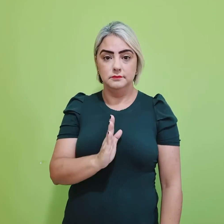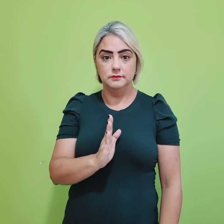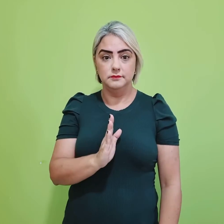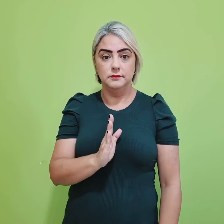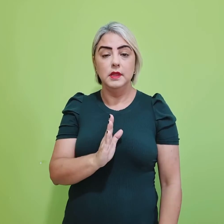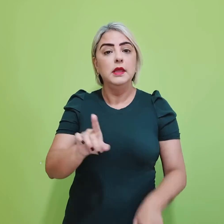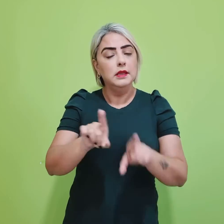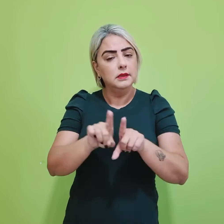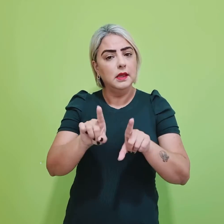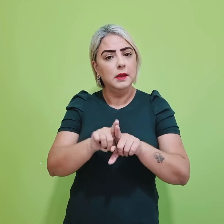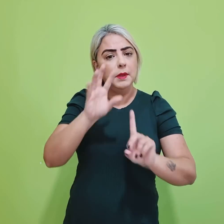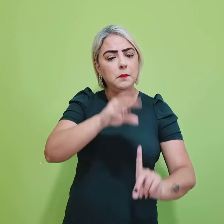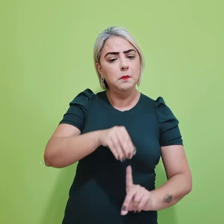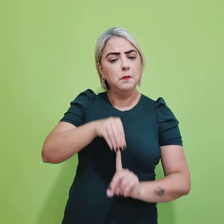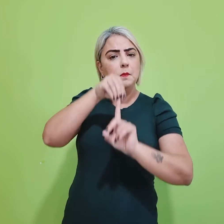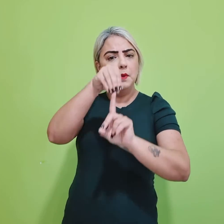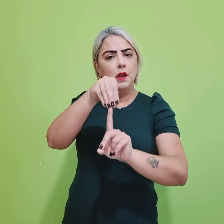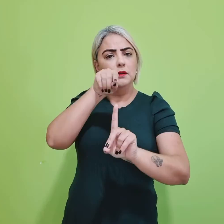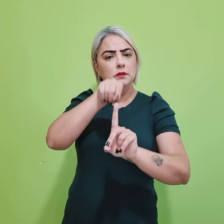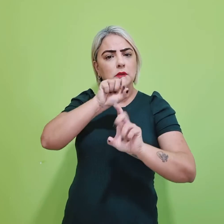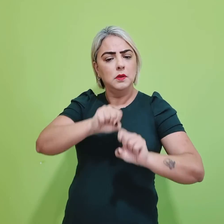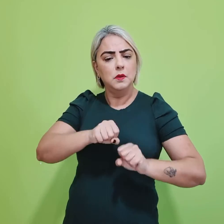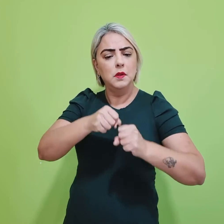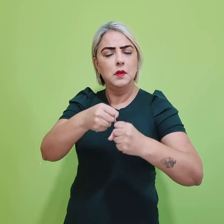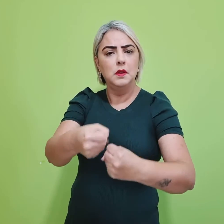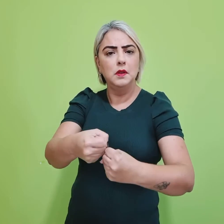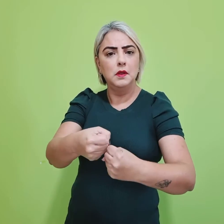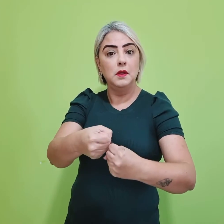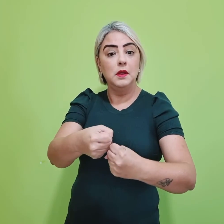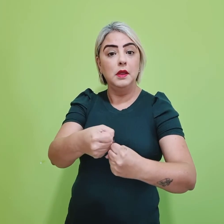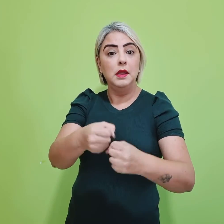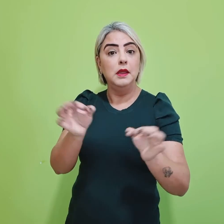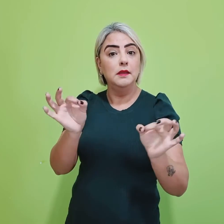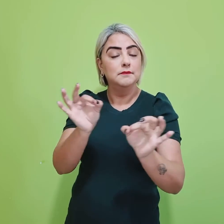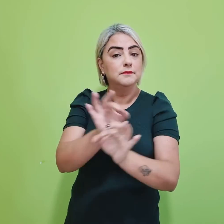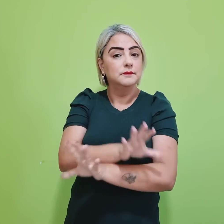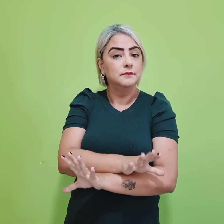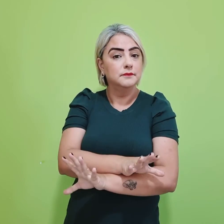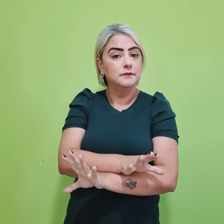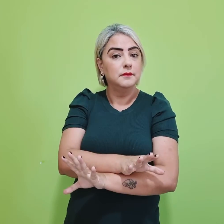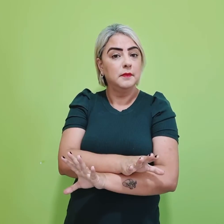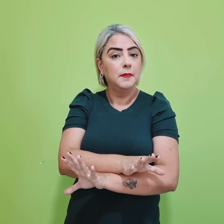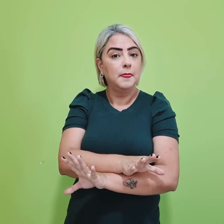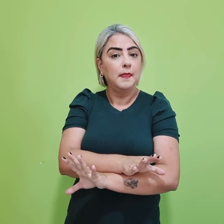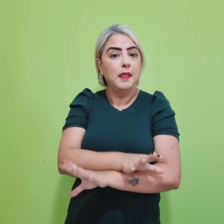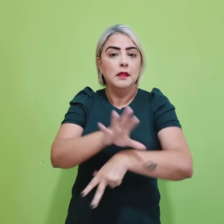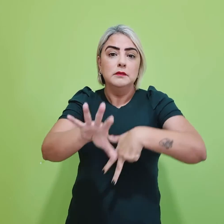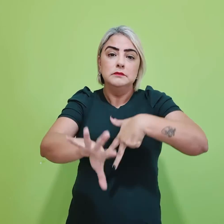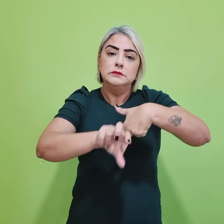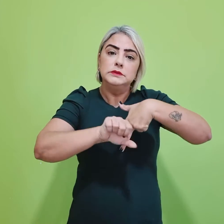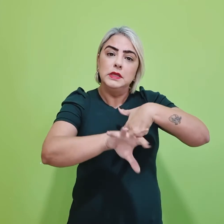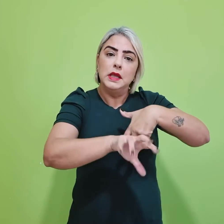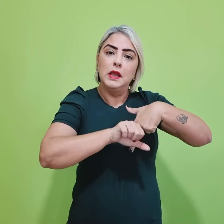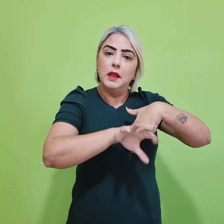brasileiras e protagonista no combate e erradicação das epidemias de